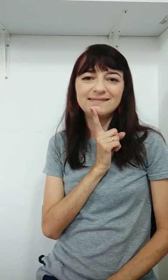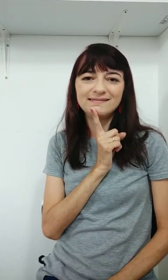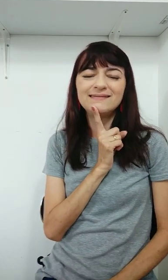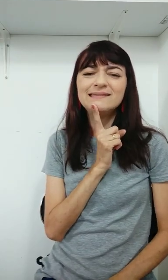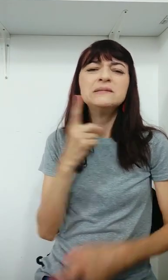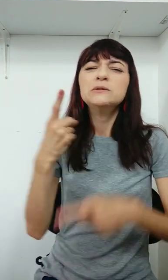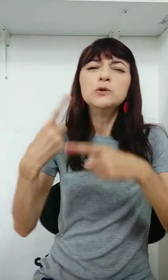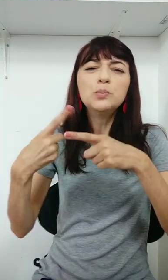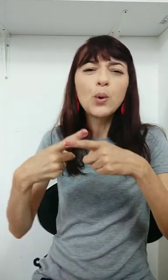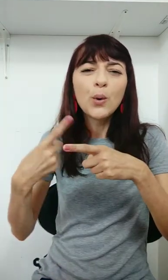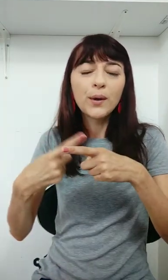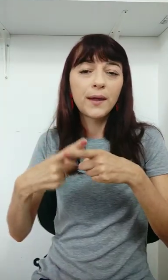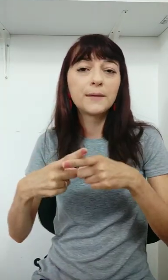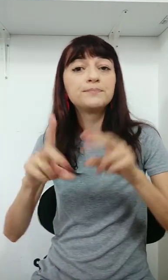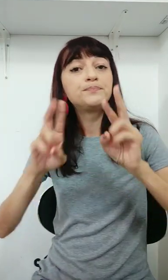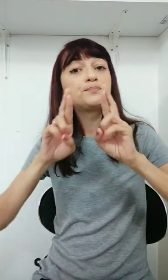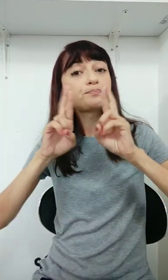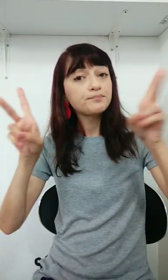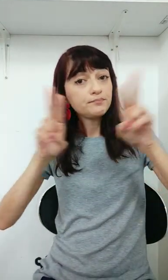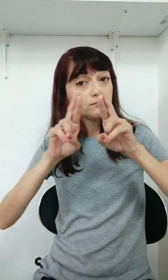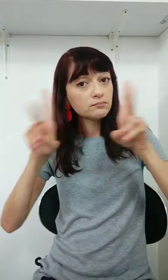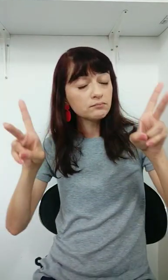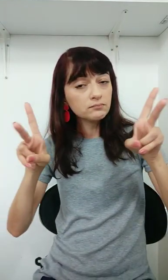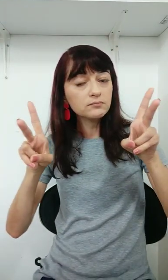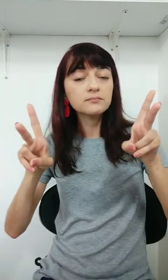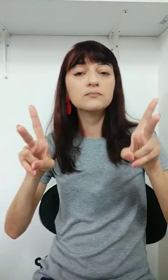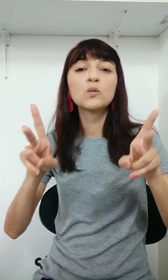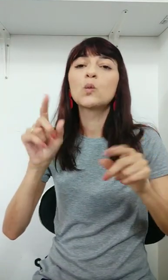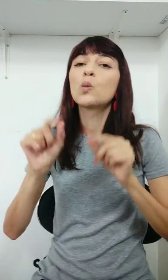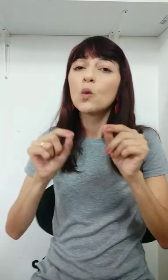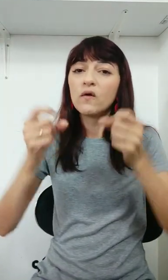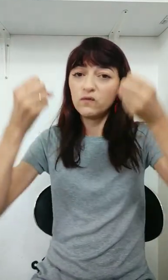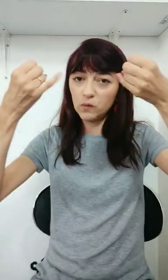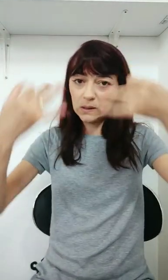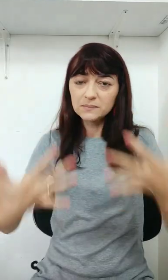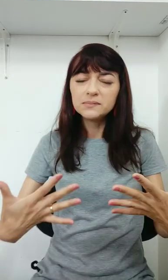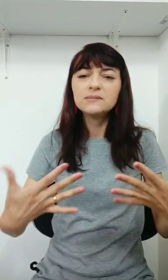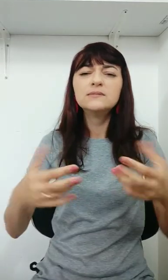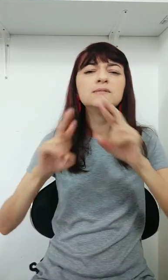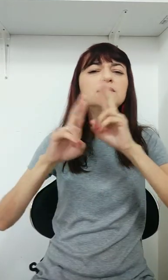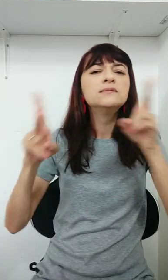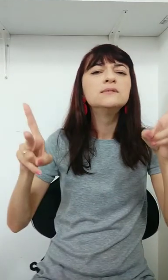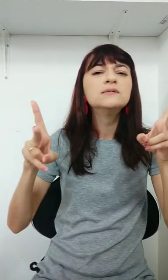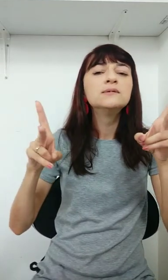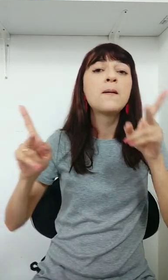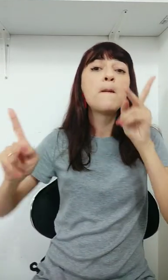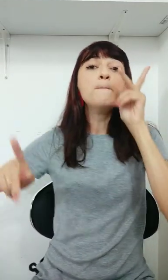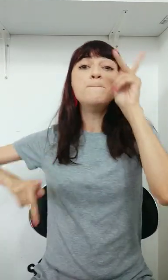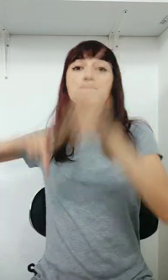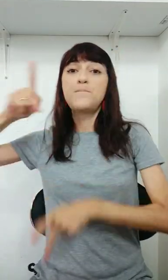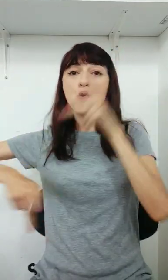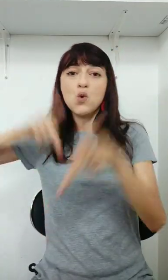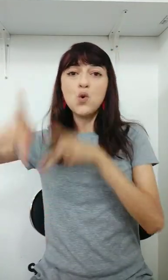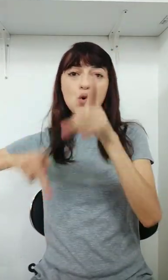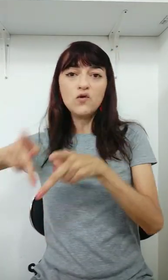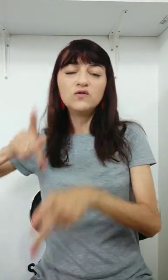de comunidade surda. E por que que a gente fala de forma diferente? Por que que eu falo dessa identidade, né? Porque quando a